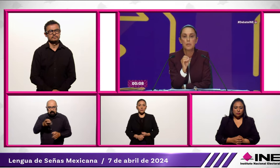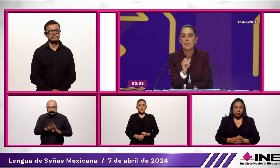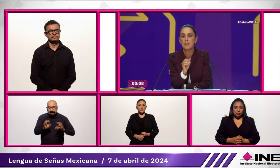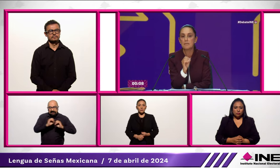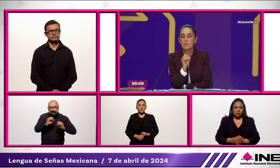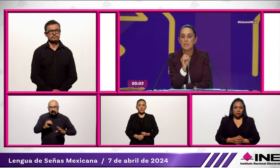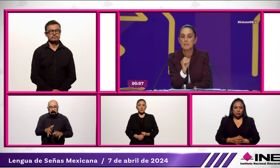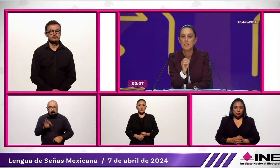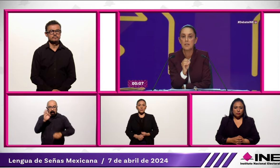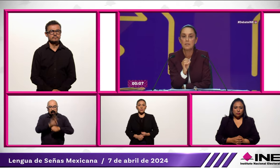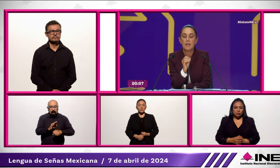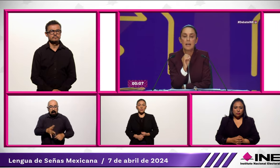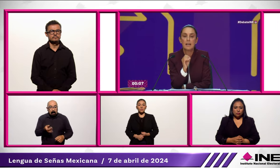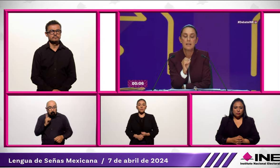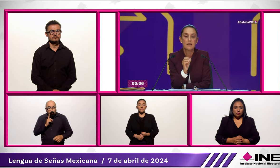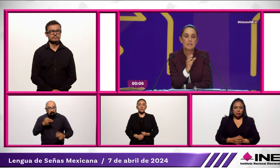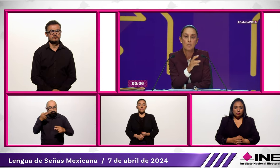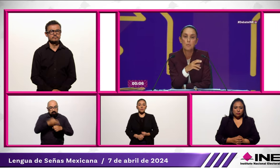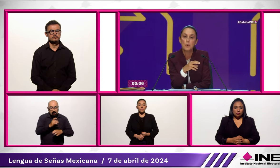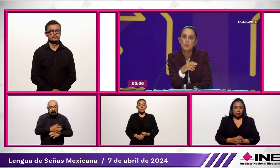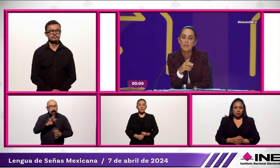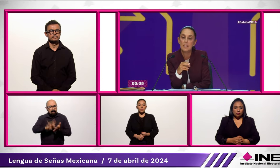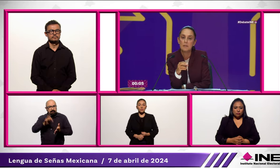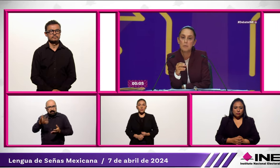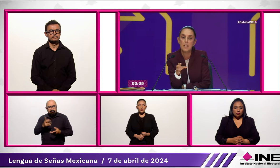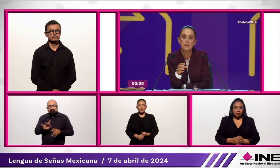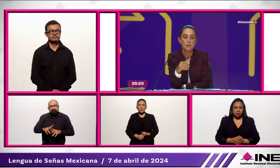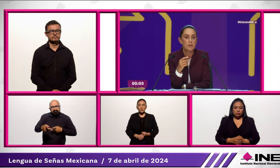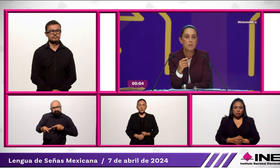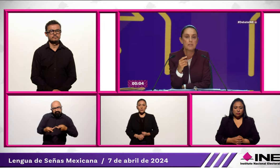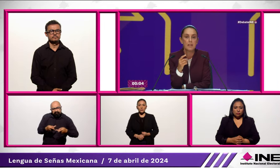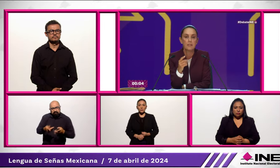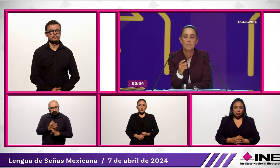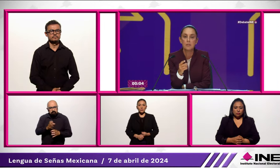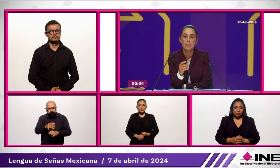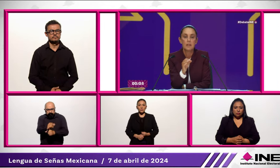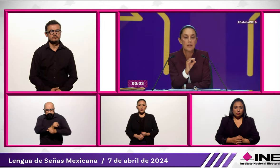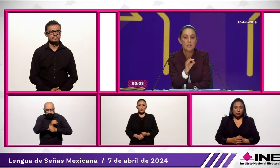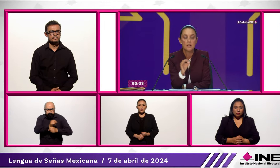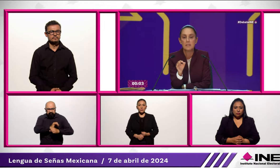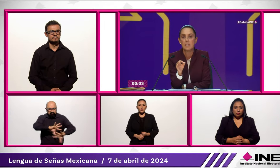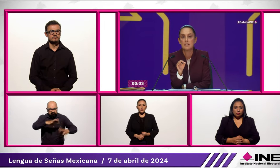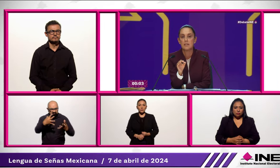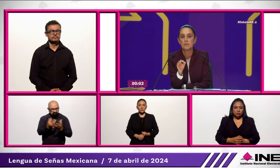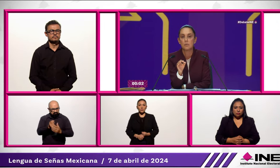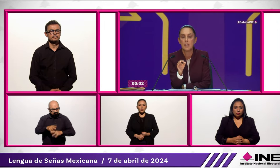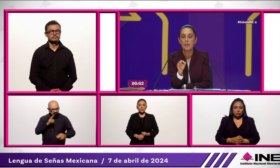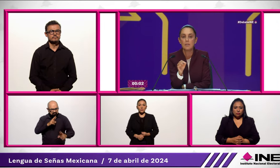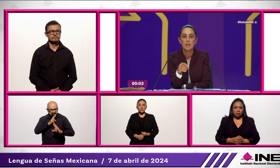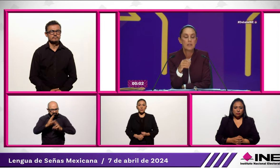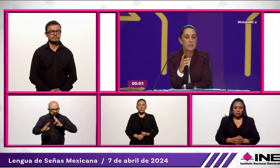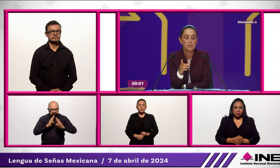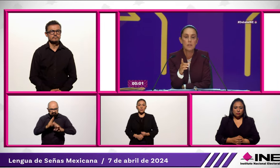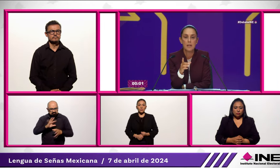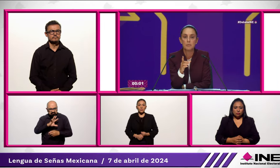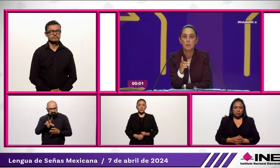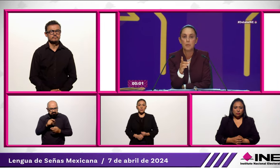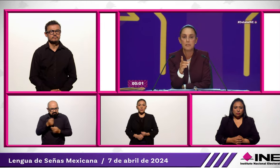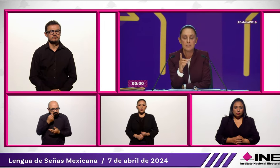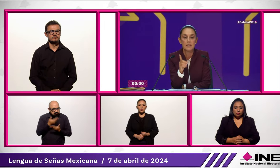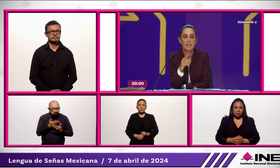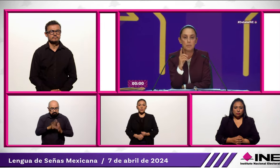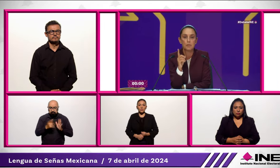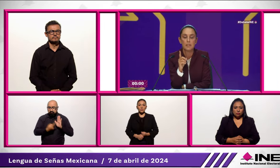cero impunidad en feminicidios, gracias a un procedimiento de investigación que dio excelentes resultados, y es una de